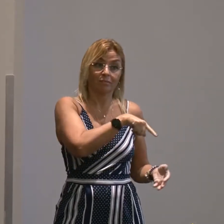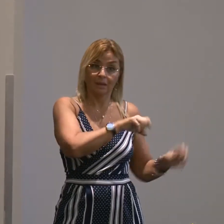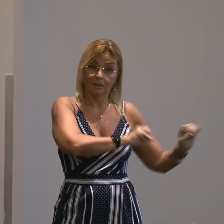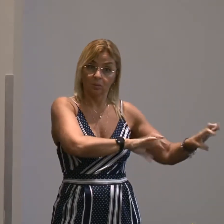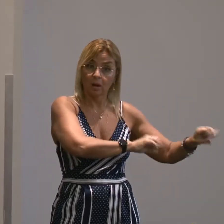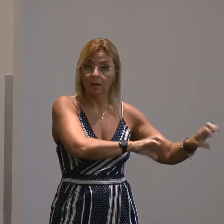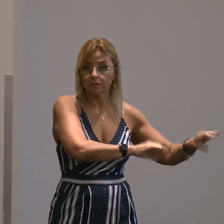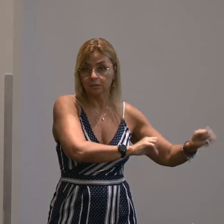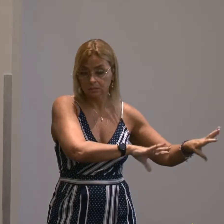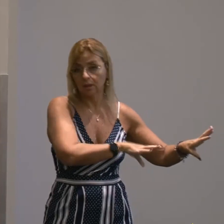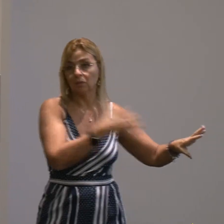tempo.